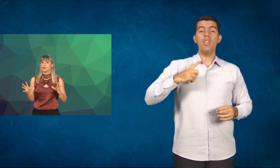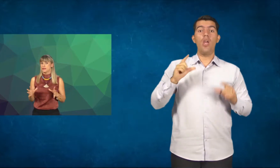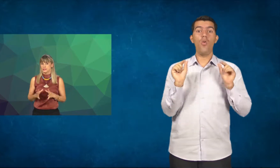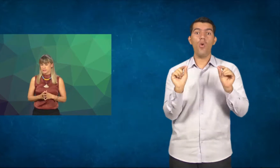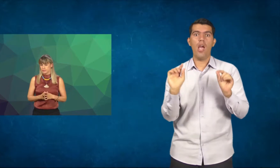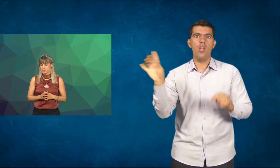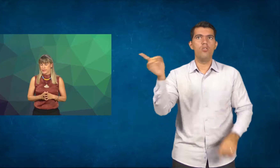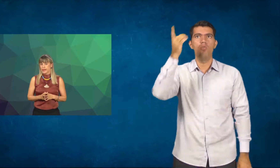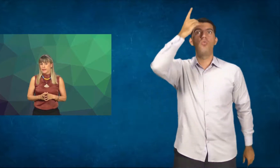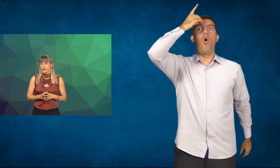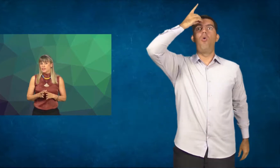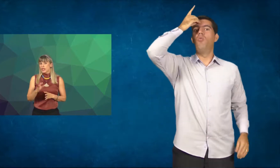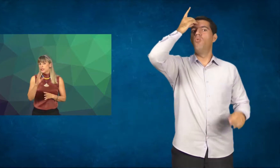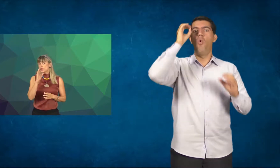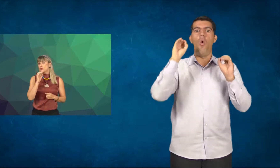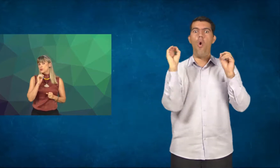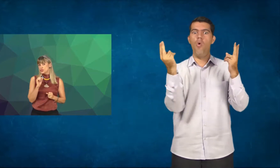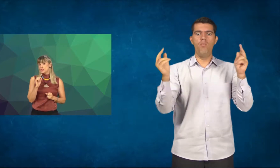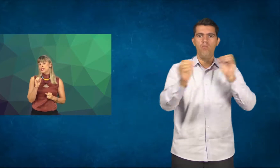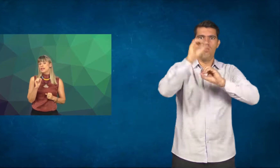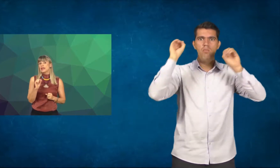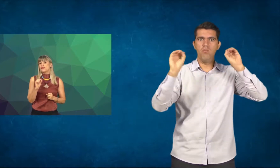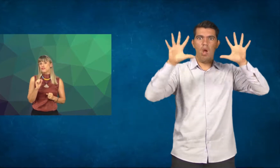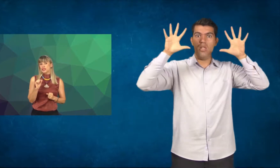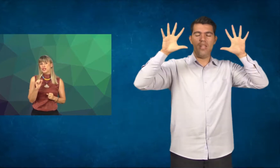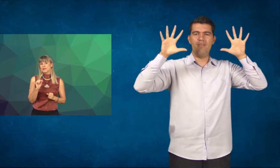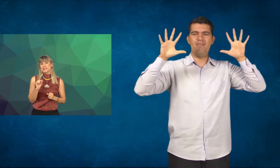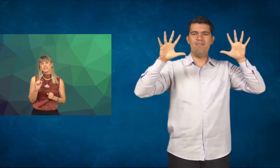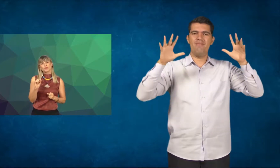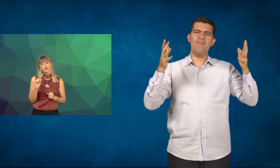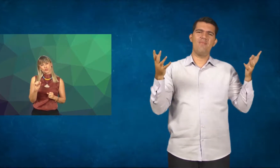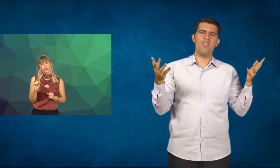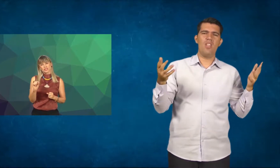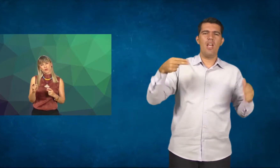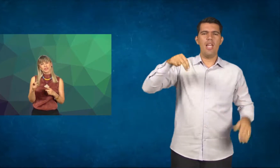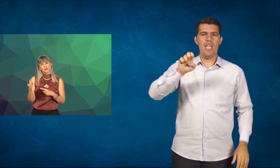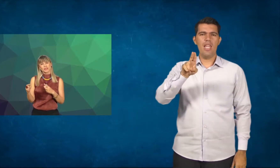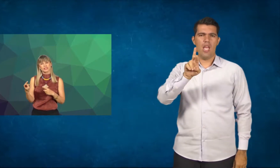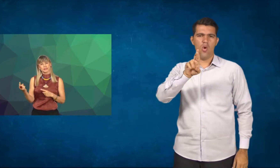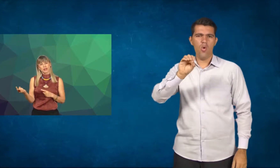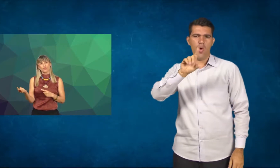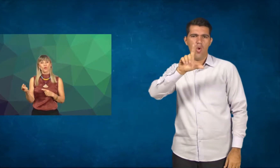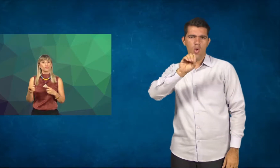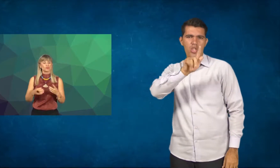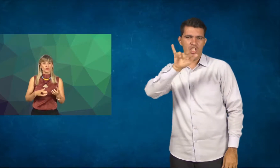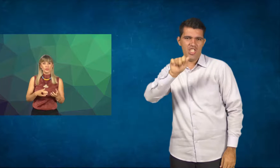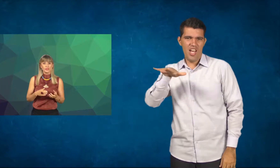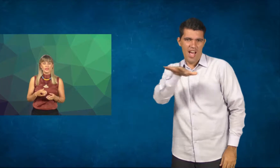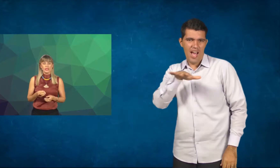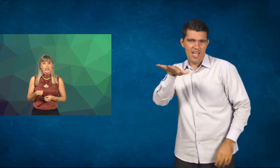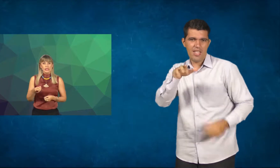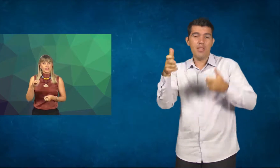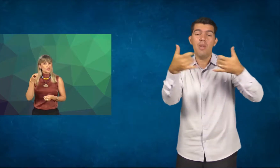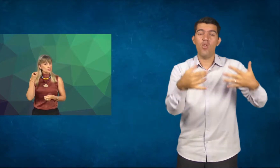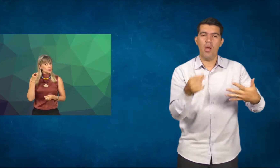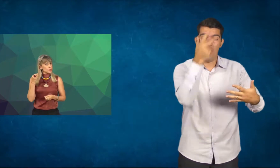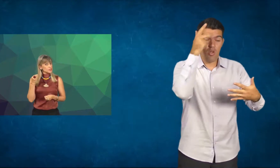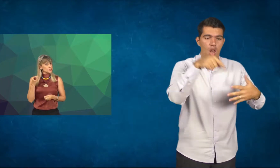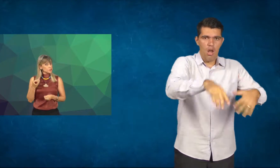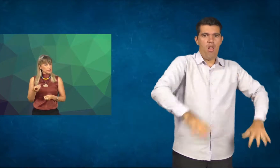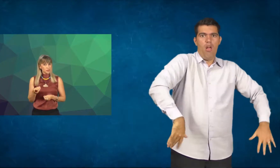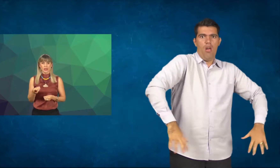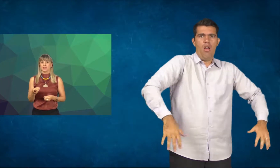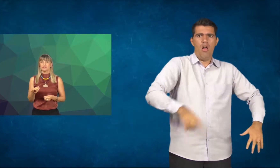poderes sobrenaturais. Já a neurologia, ela afirma que as pessoas a quais apresentavam convulsões, elas tinham